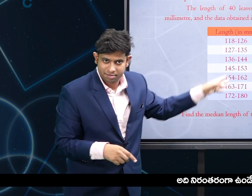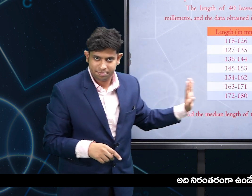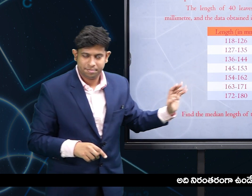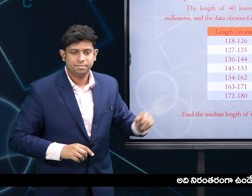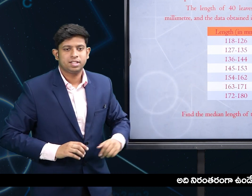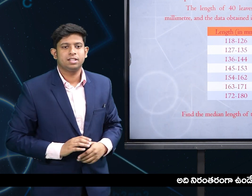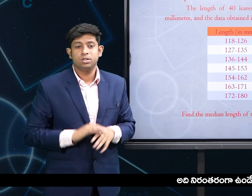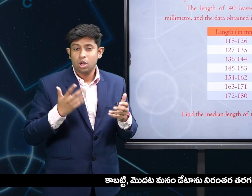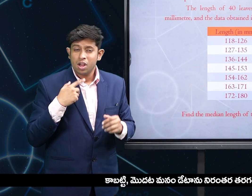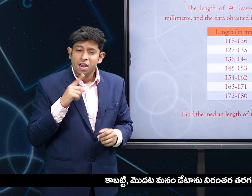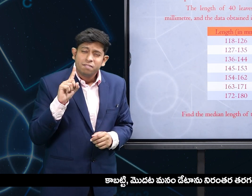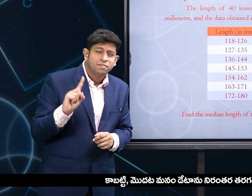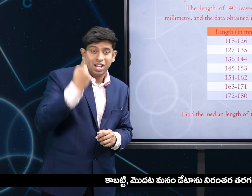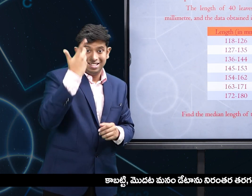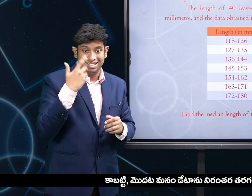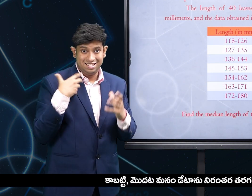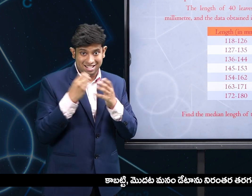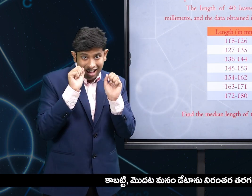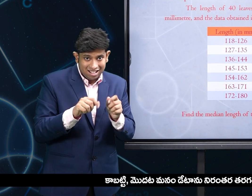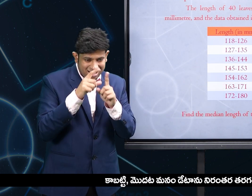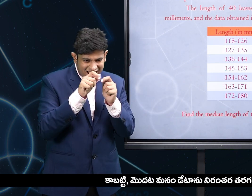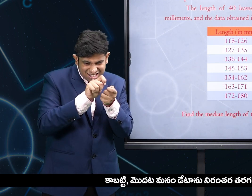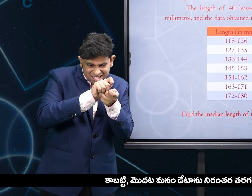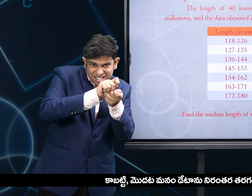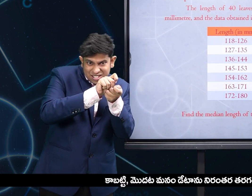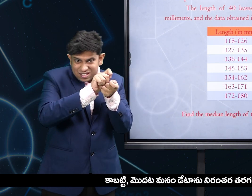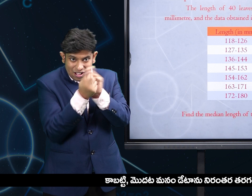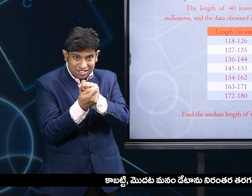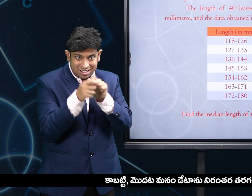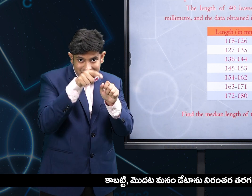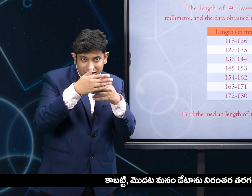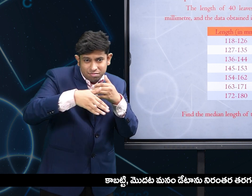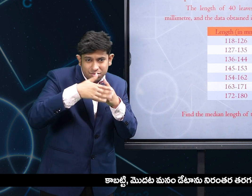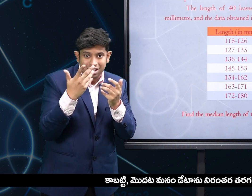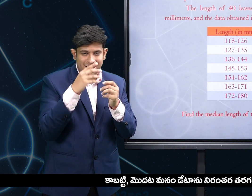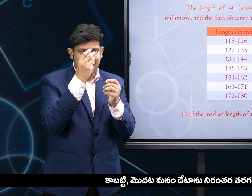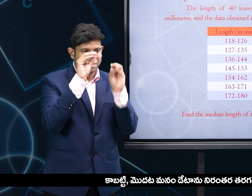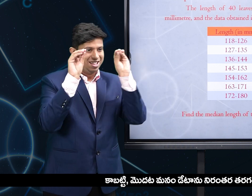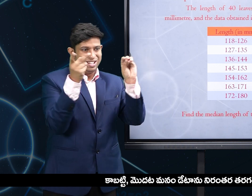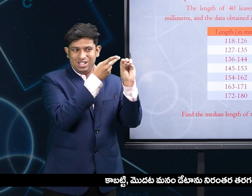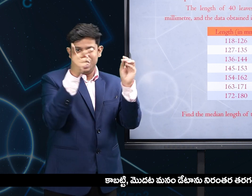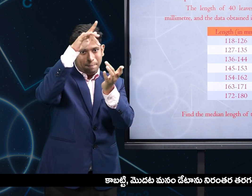వరకు. కాబట్టి మొదట మనం డేటాను నిరంతర తరగతి విరామాలుగా మారుస్తాము.